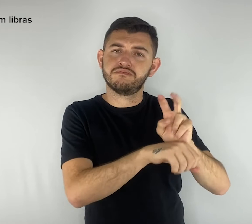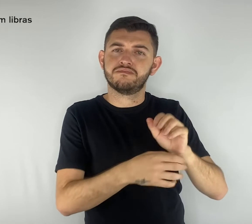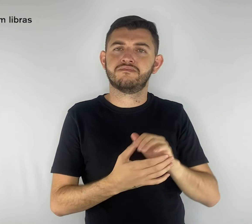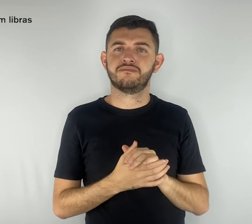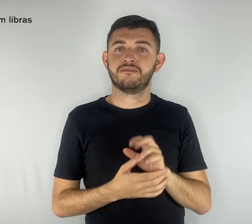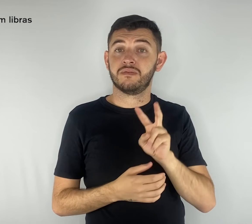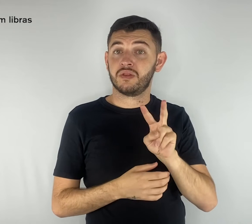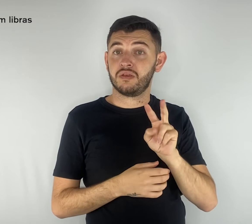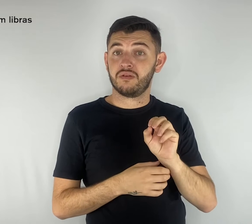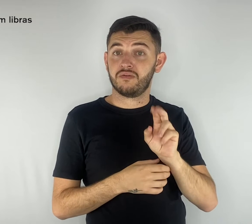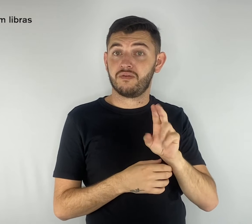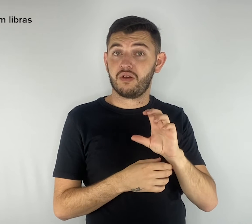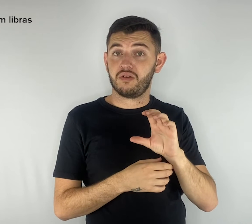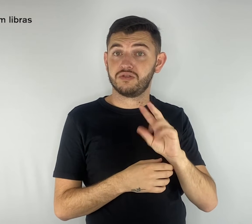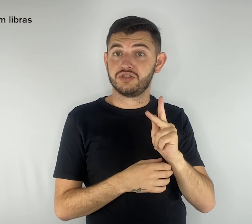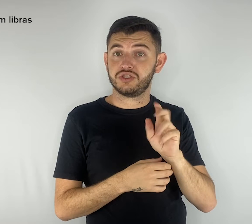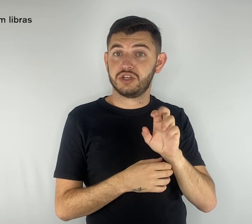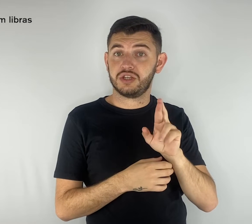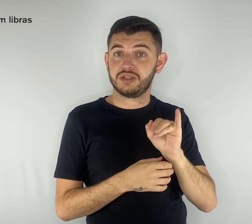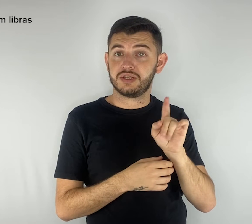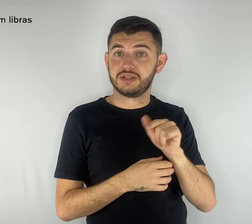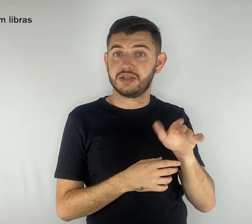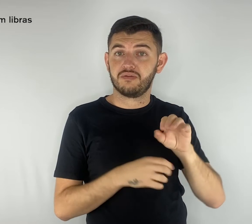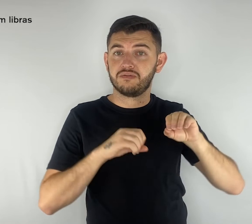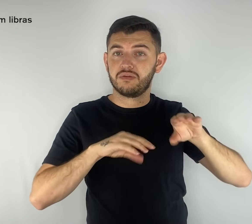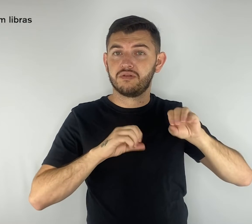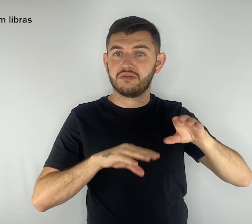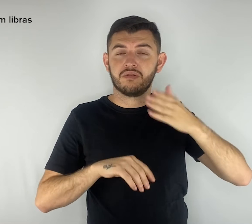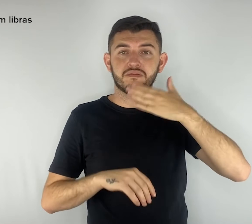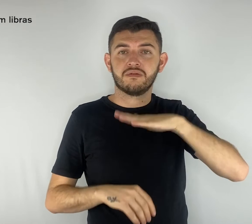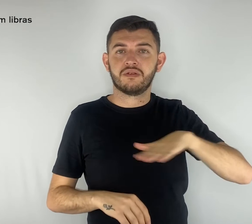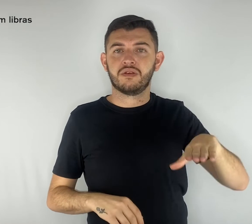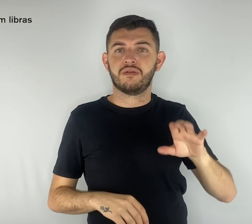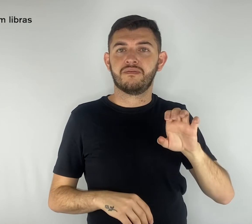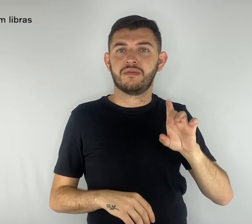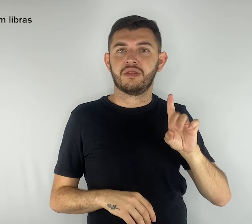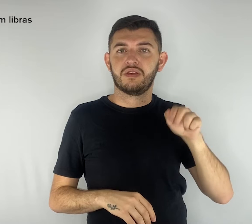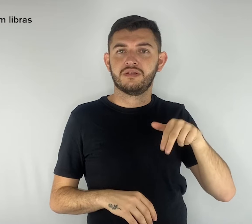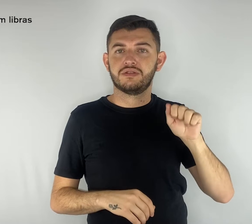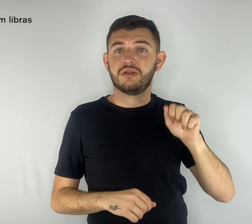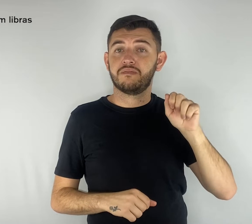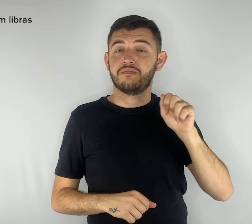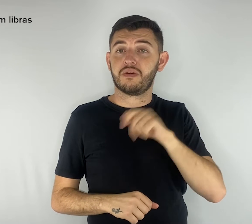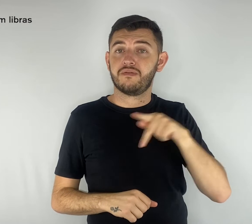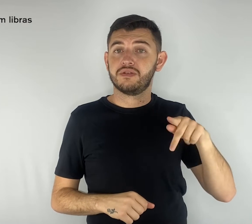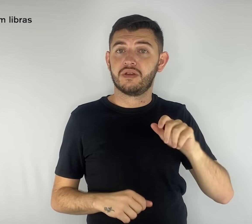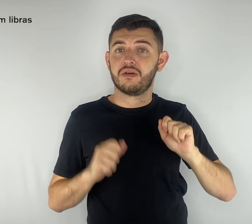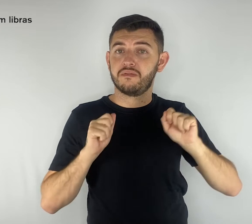Voucherização da educação infantil. Edna Rodrigues Barroso, professora aposentada da Secretaria de Educação do